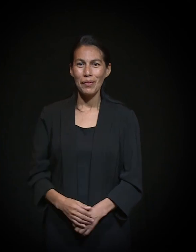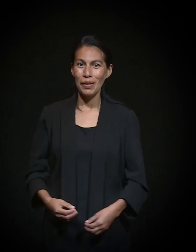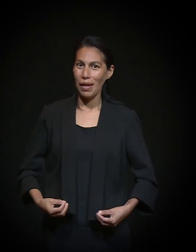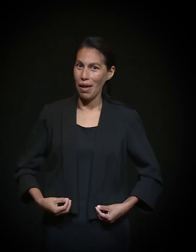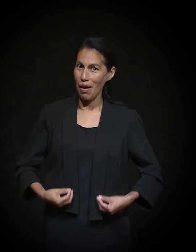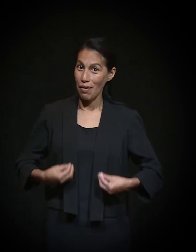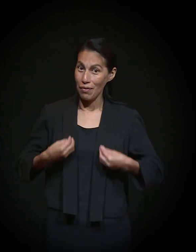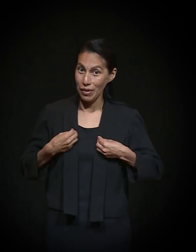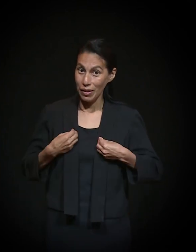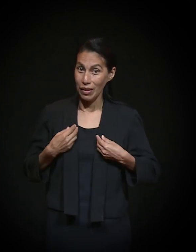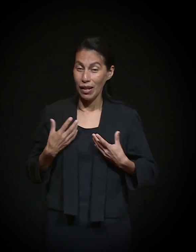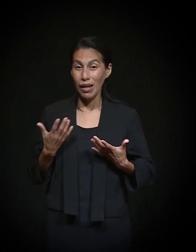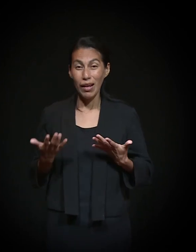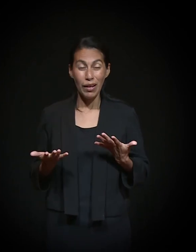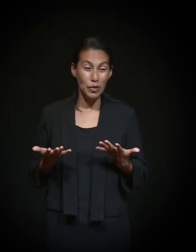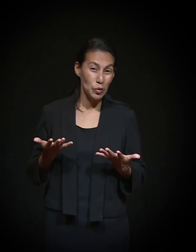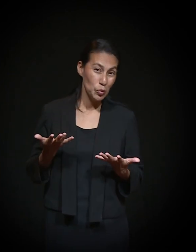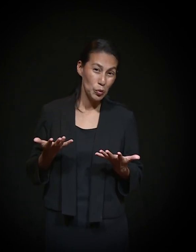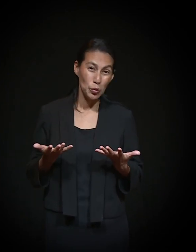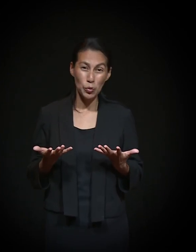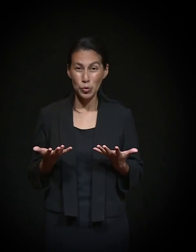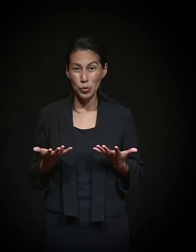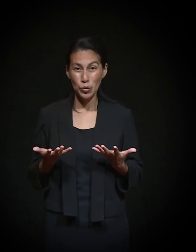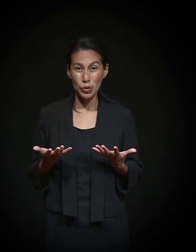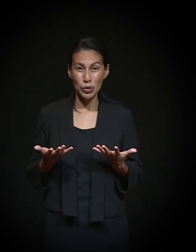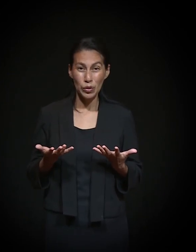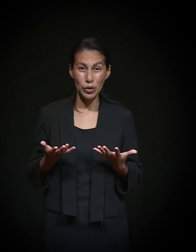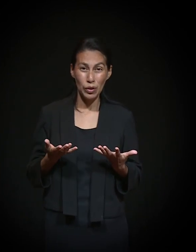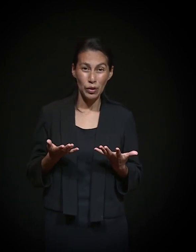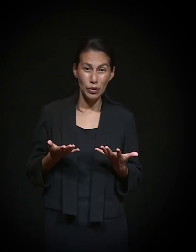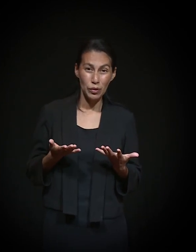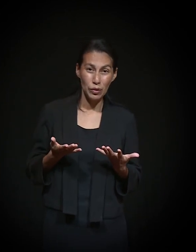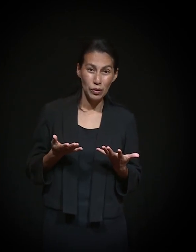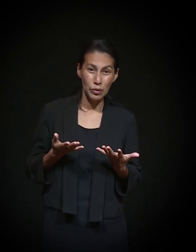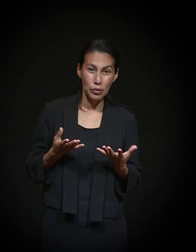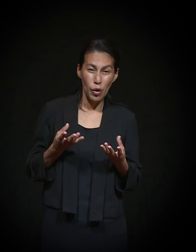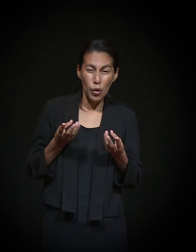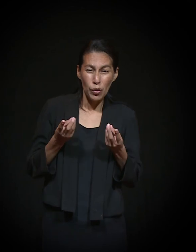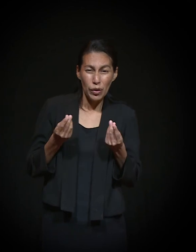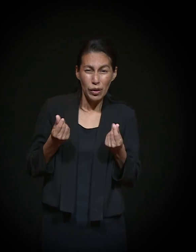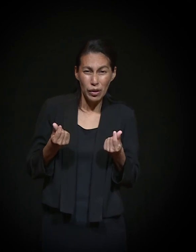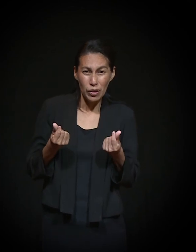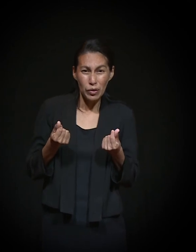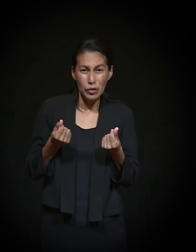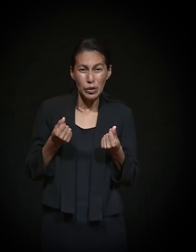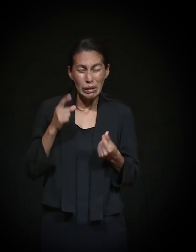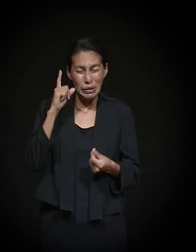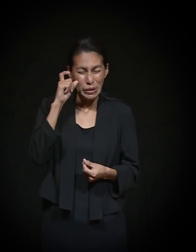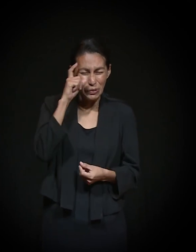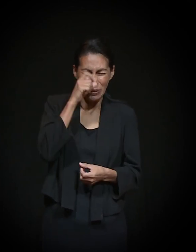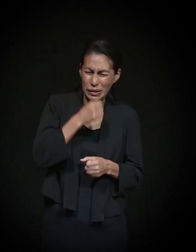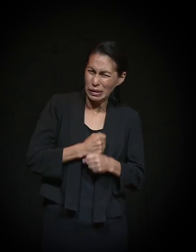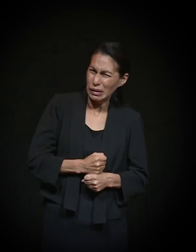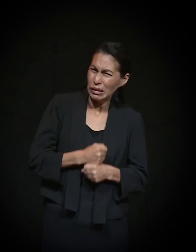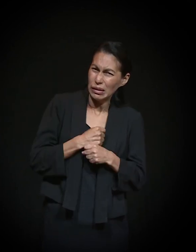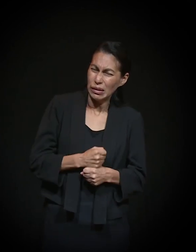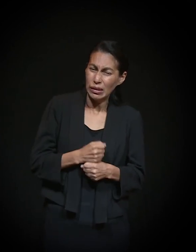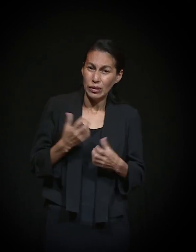La vida es una mezcla entre lo dulce y lo amargo.